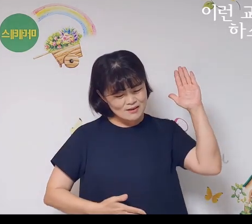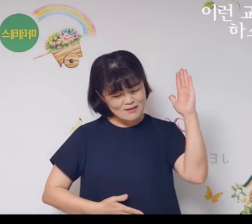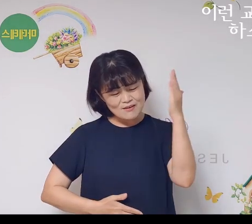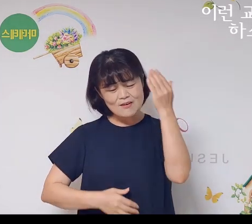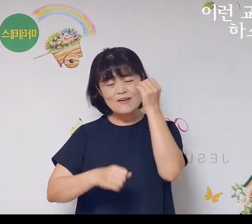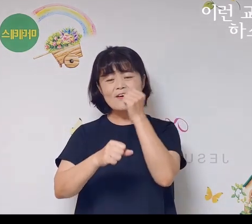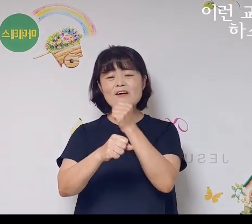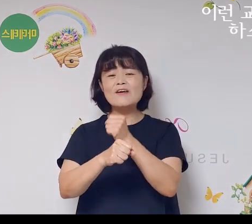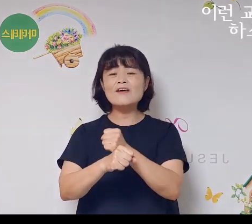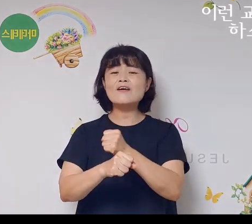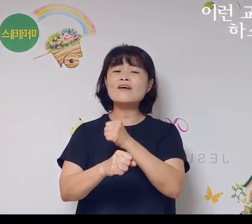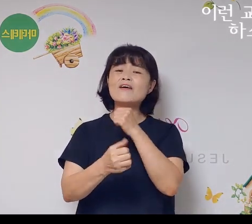하소서.